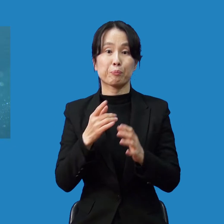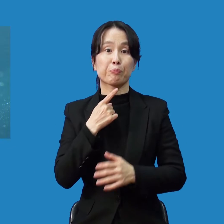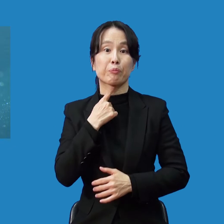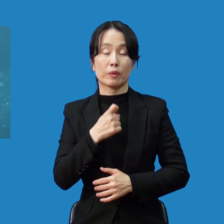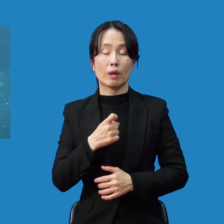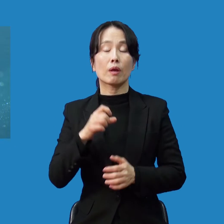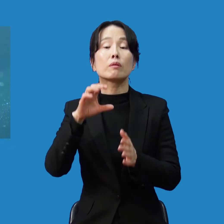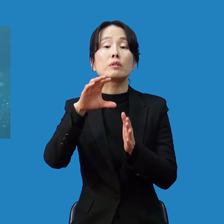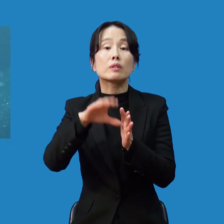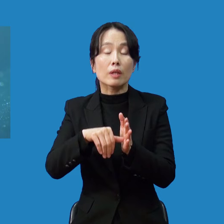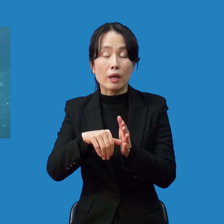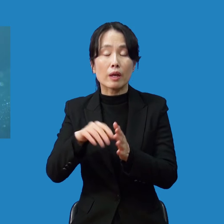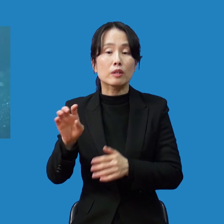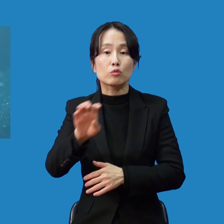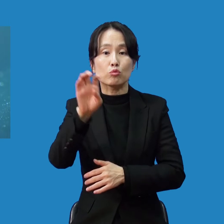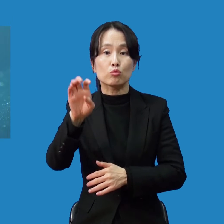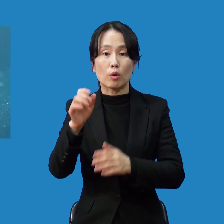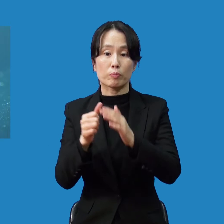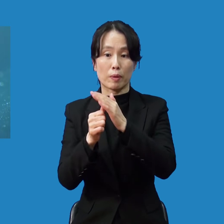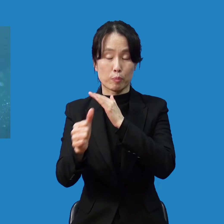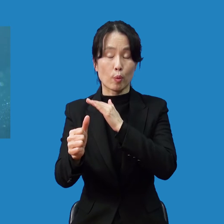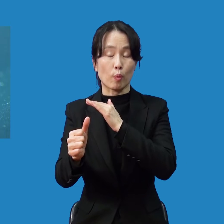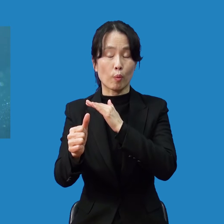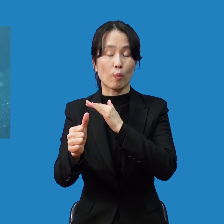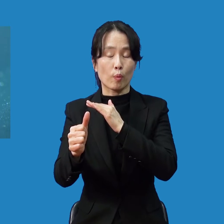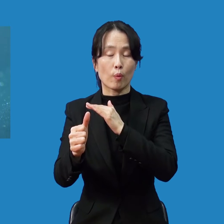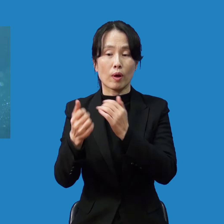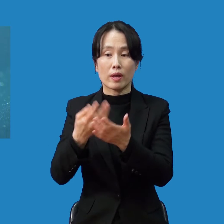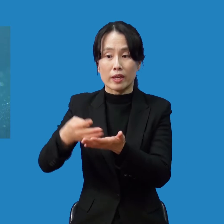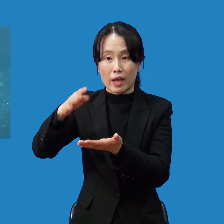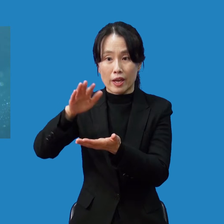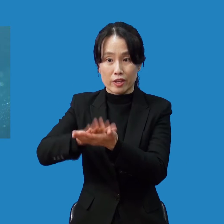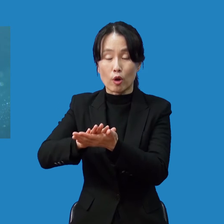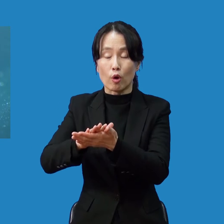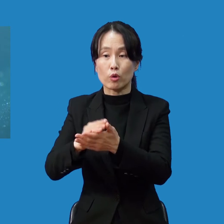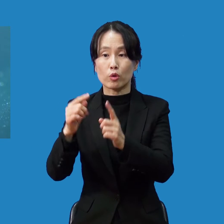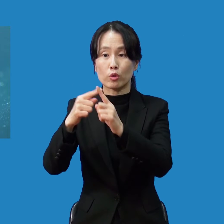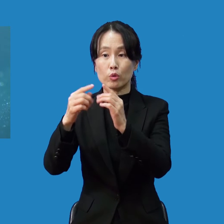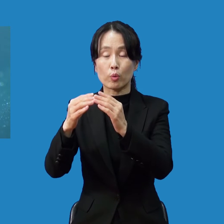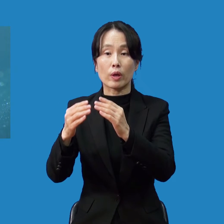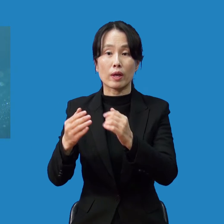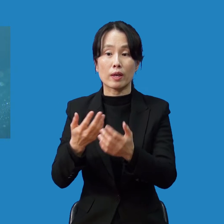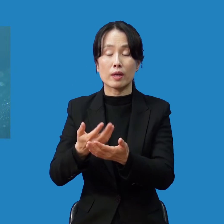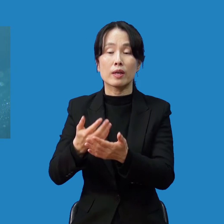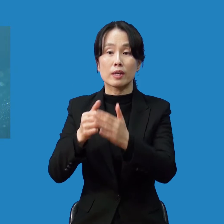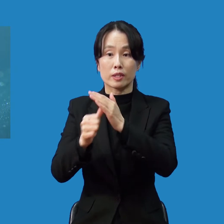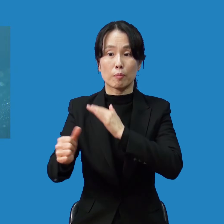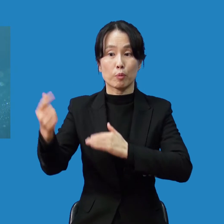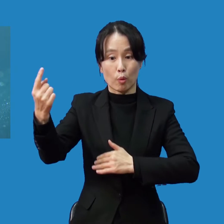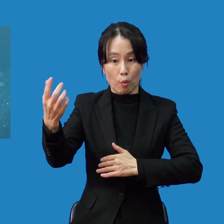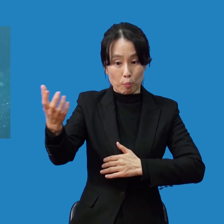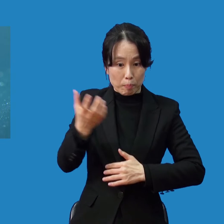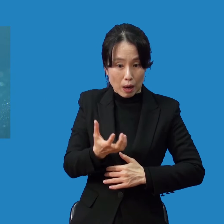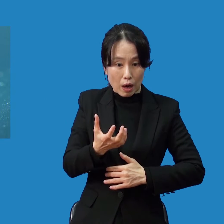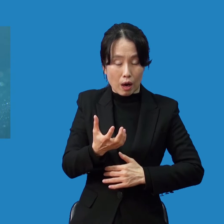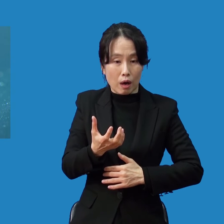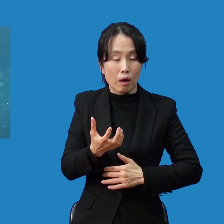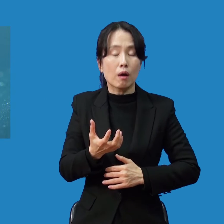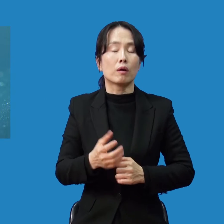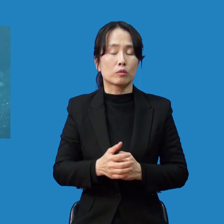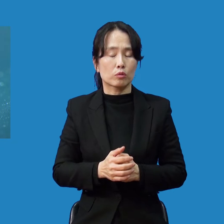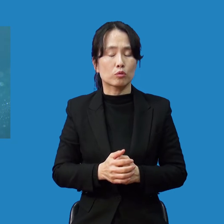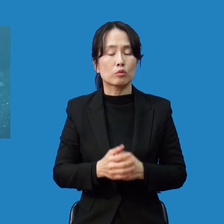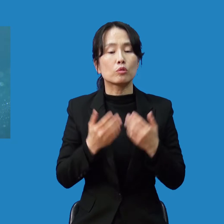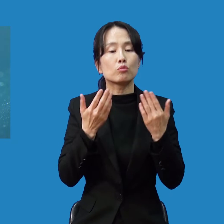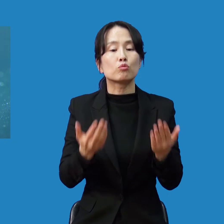그때 화란 대표로 참석한 그 화란 개혁교회의 목사님, 장로님들이 쉬는 시간에